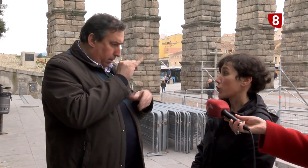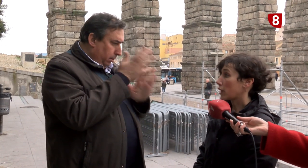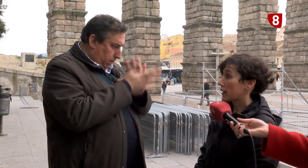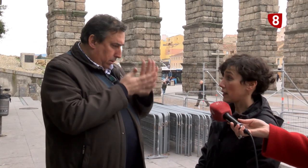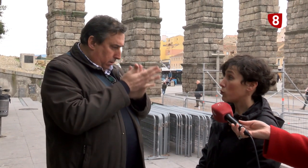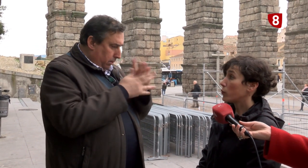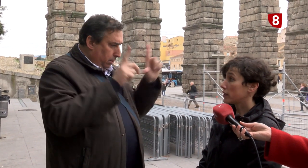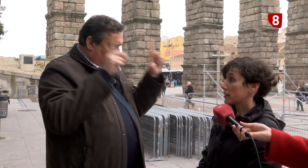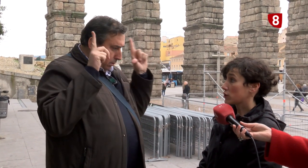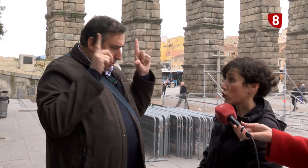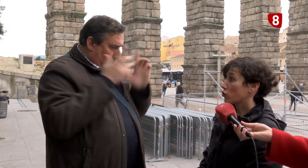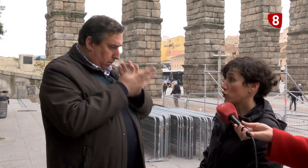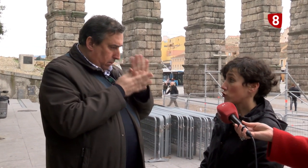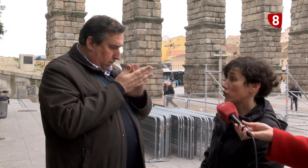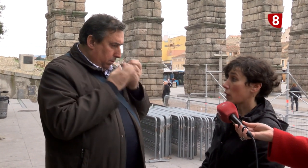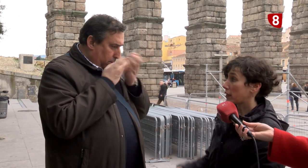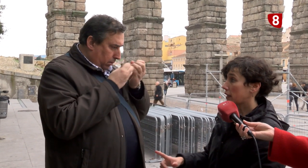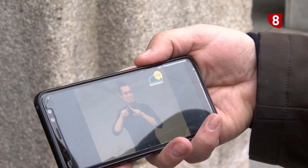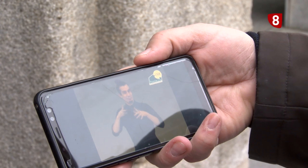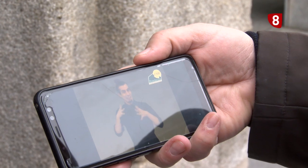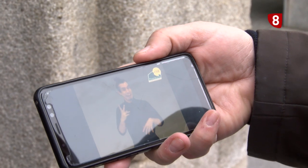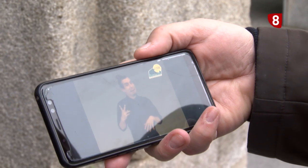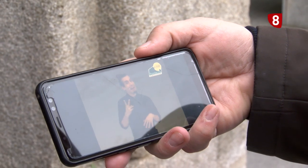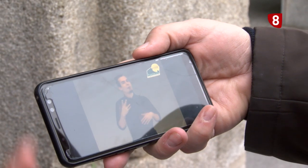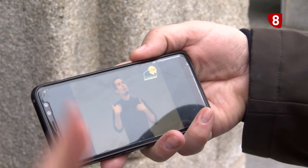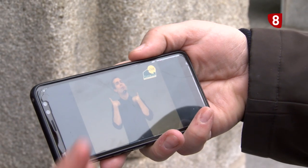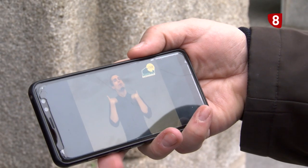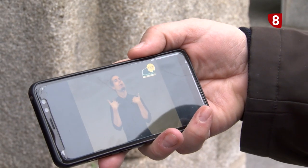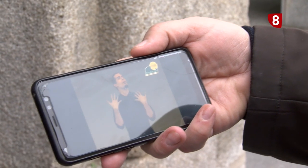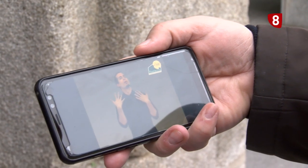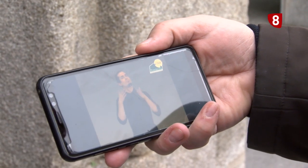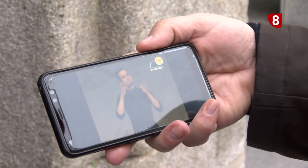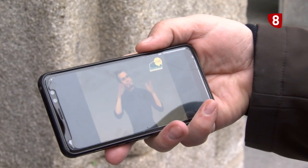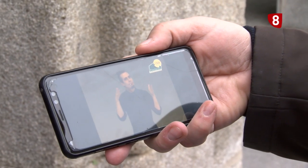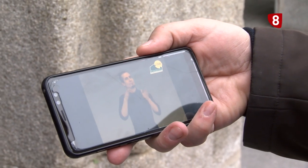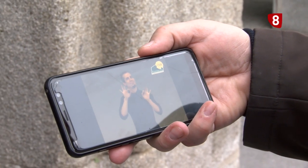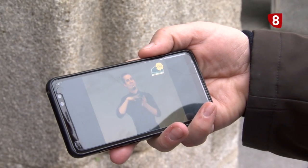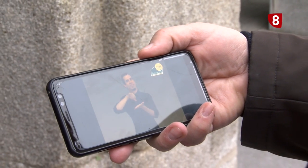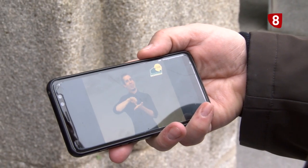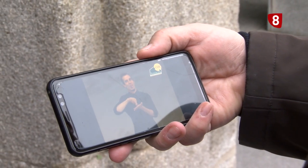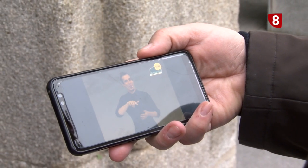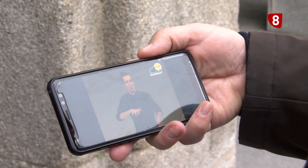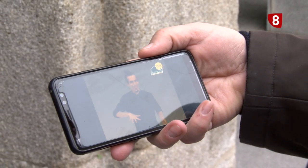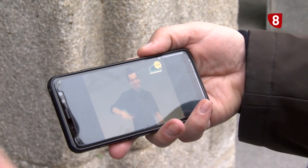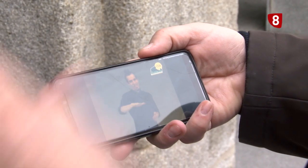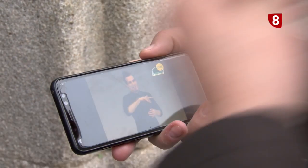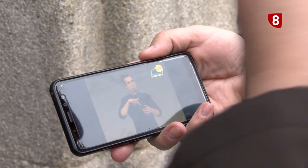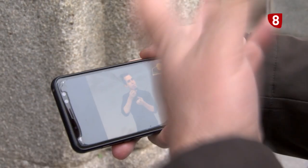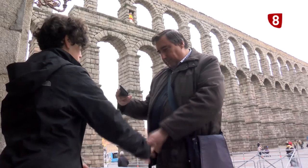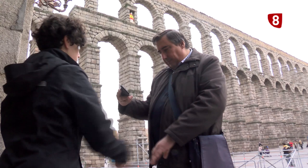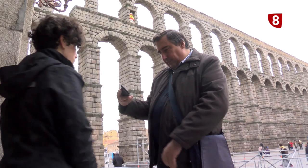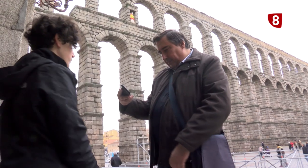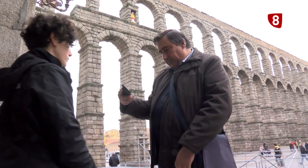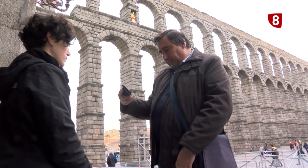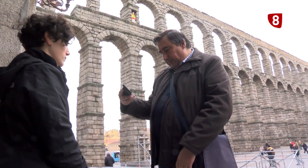porque ahora en el móvil tienes todos los textos en la pantalla con lengua de signos y toda la información completa y además tiene